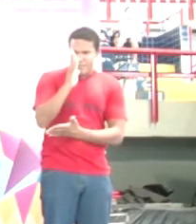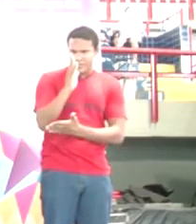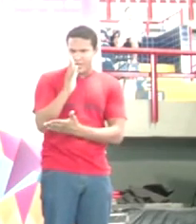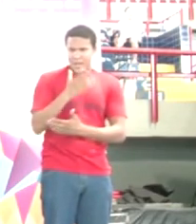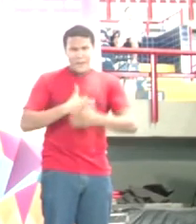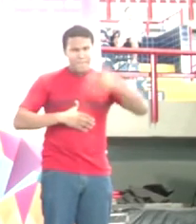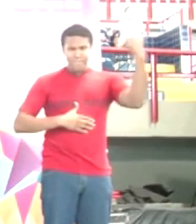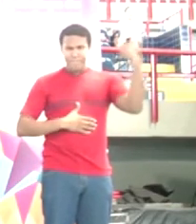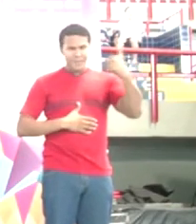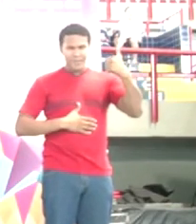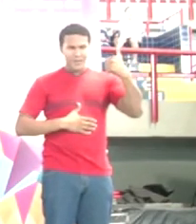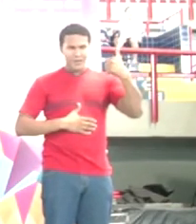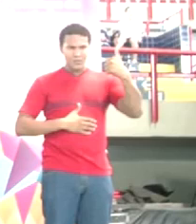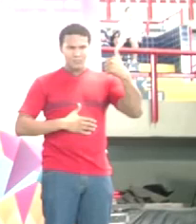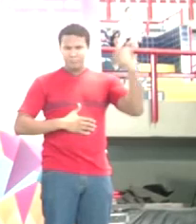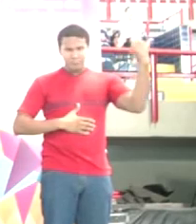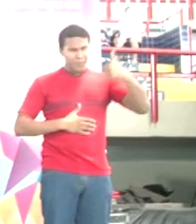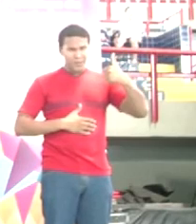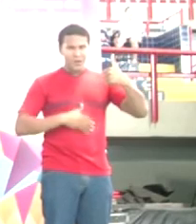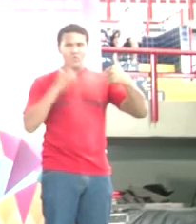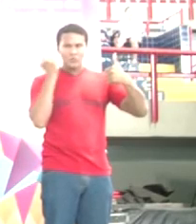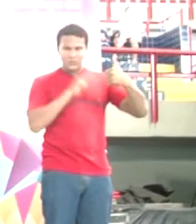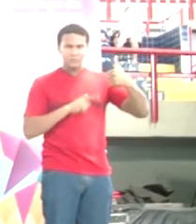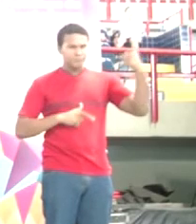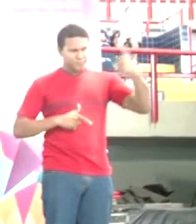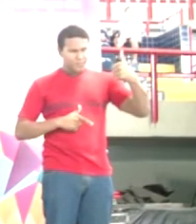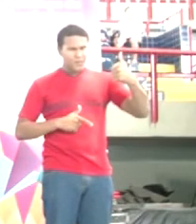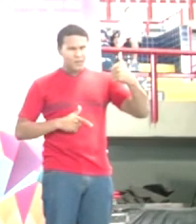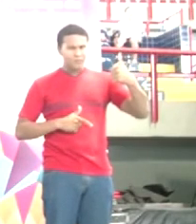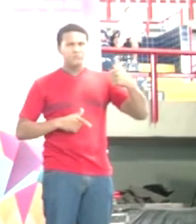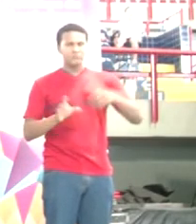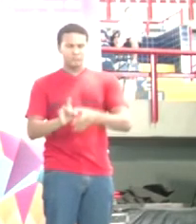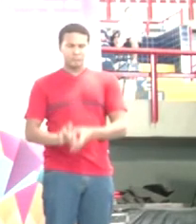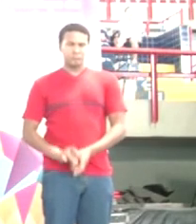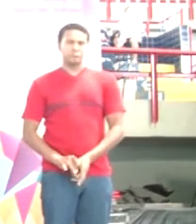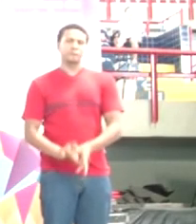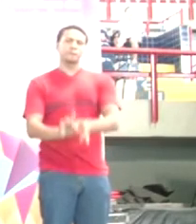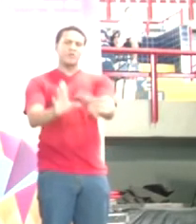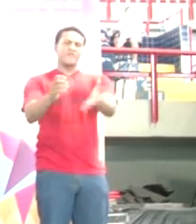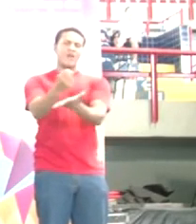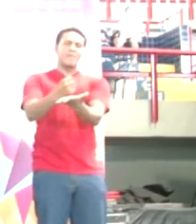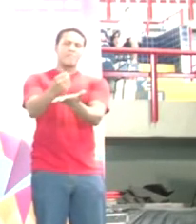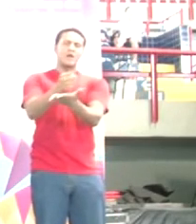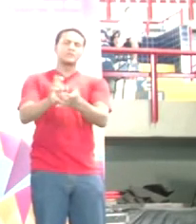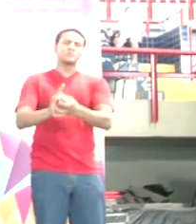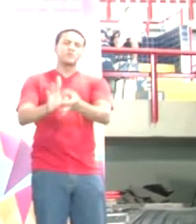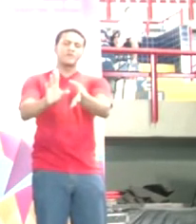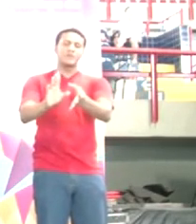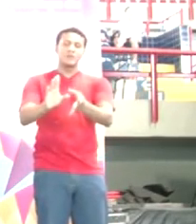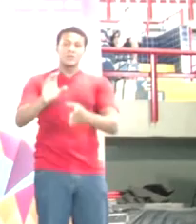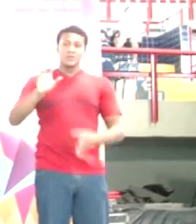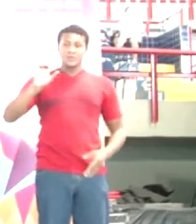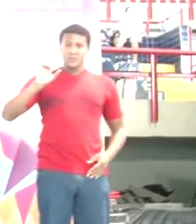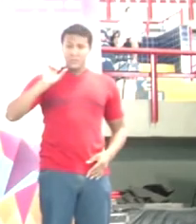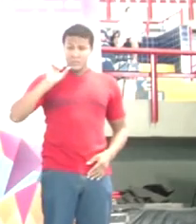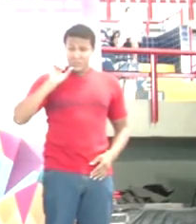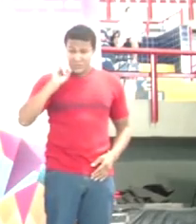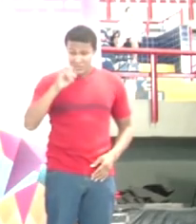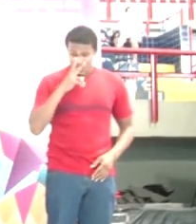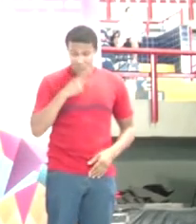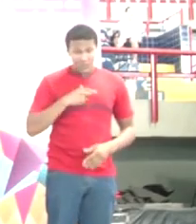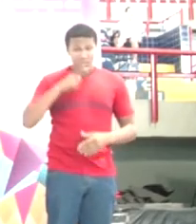saco. E aí você vai seguir o seu sonho. Pois agora está feita a aposta. Então a minha luta não